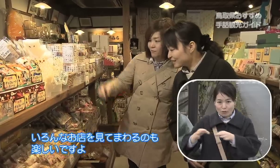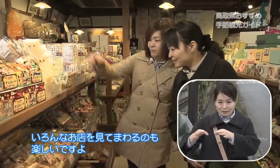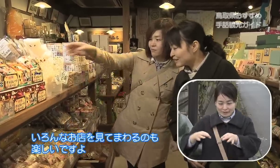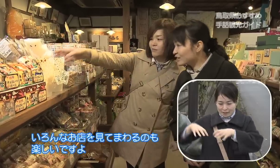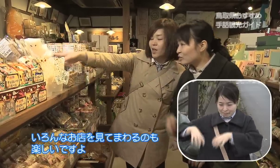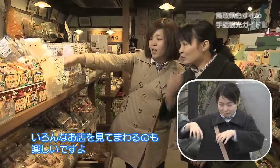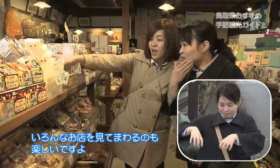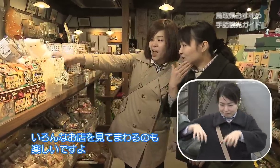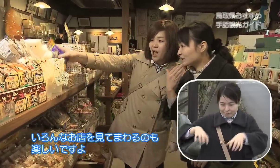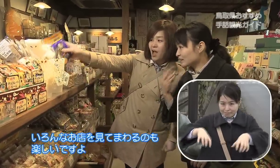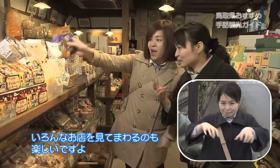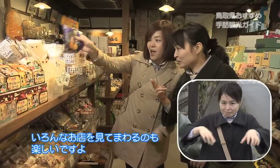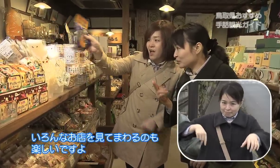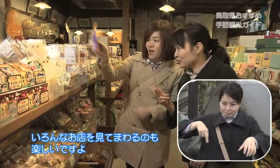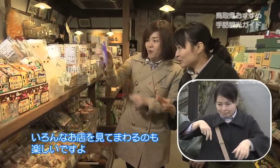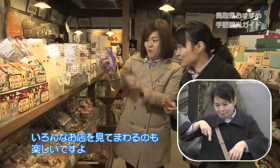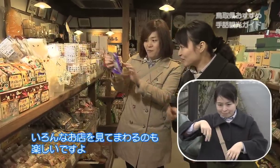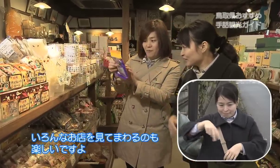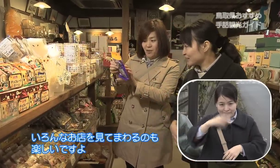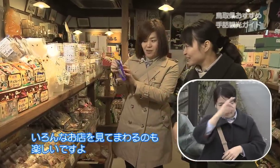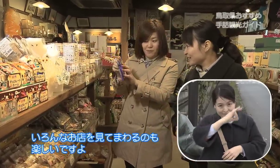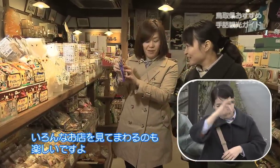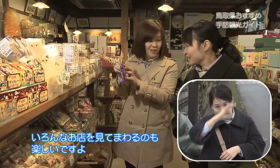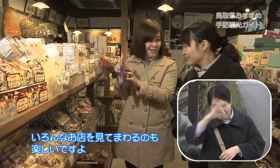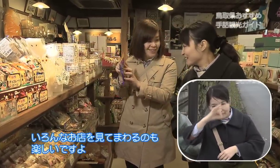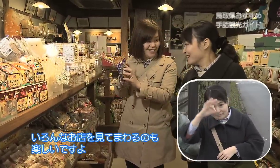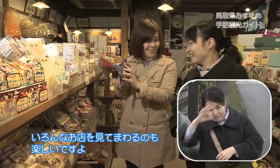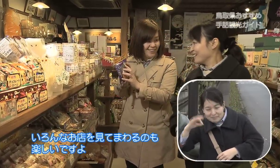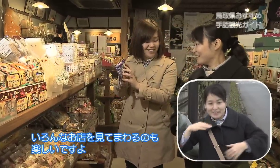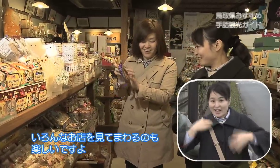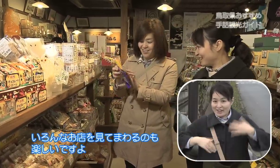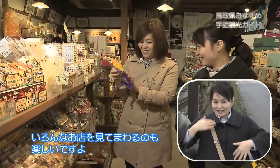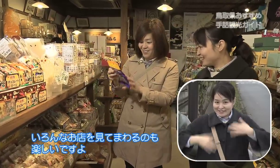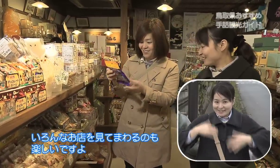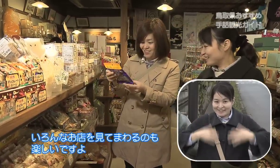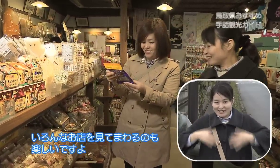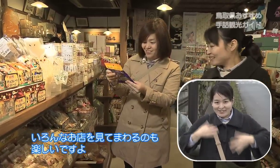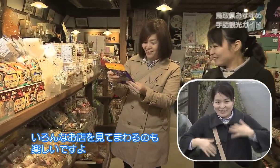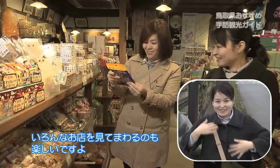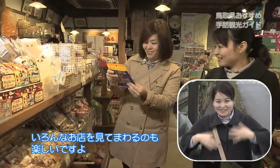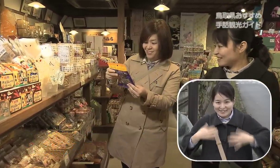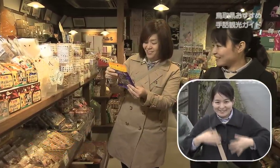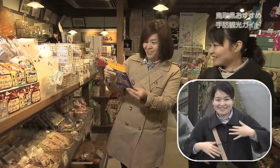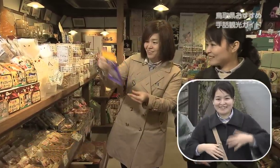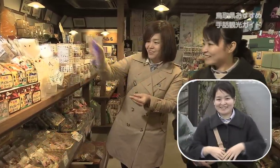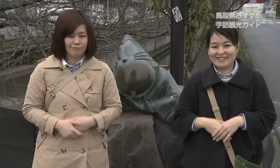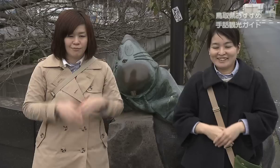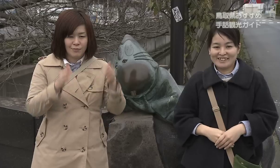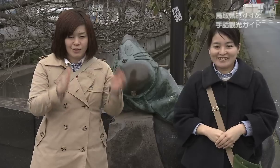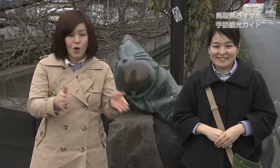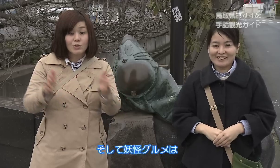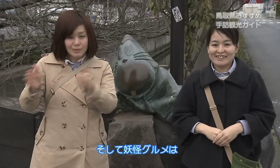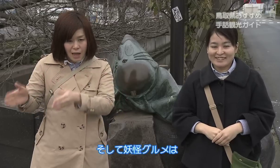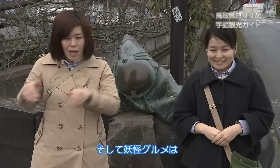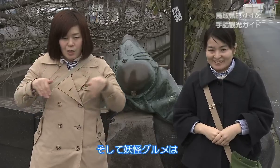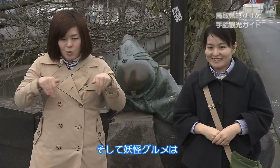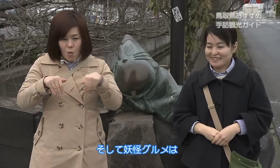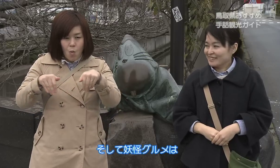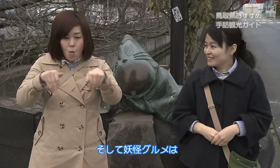ていろんなお店を見て回るのも楽しいですよそして